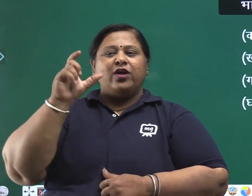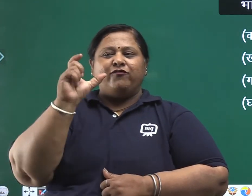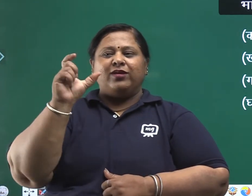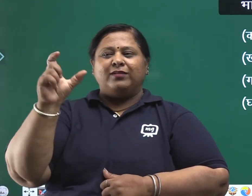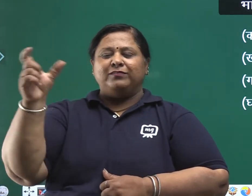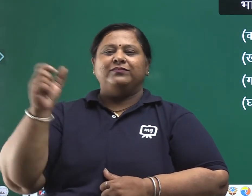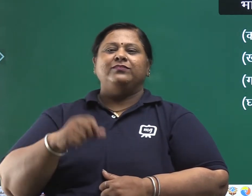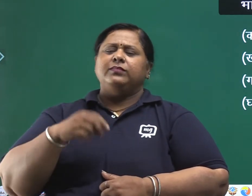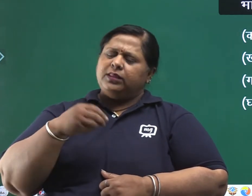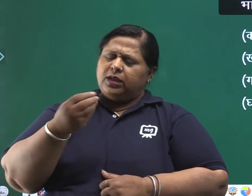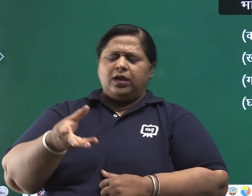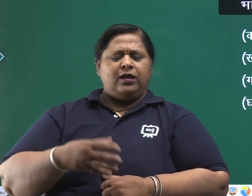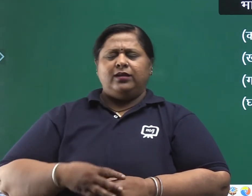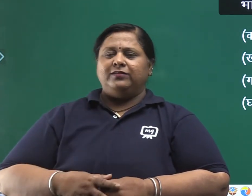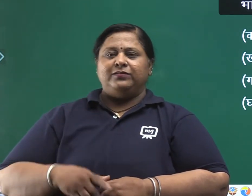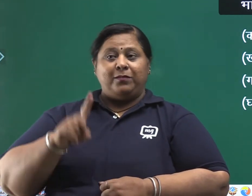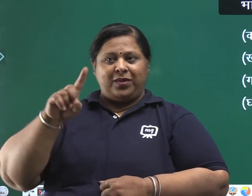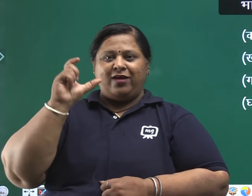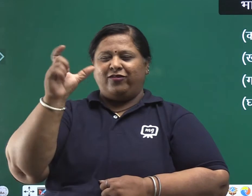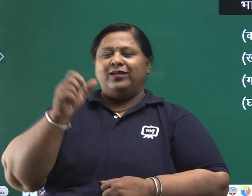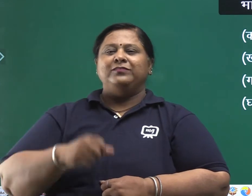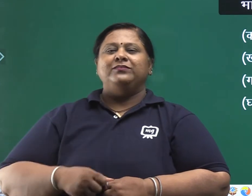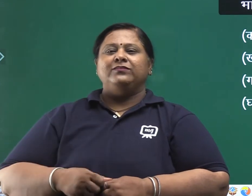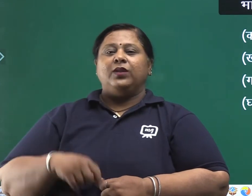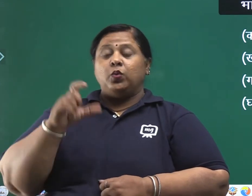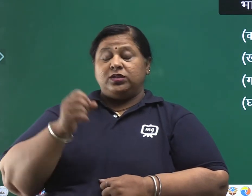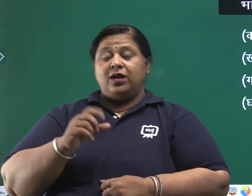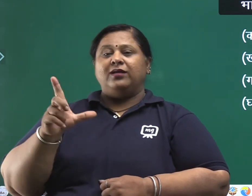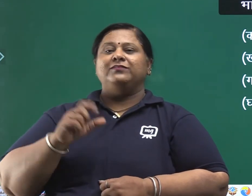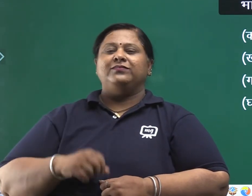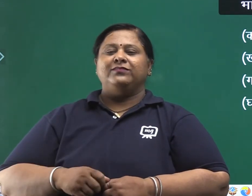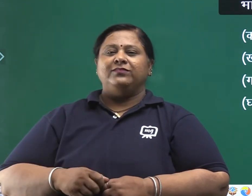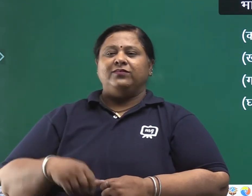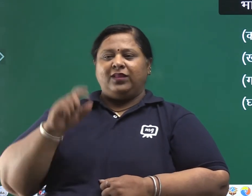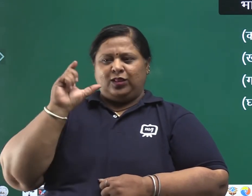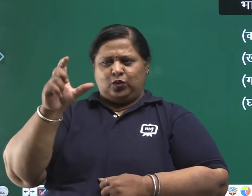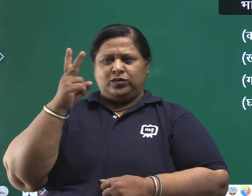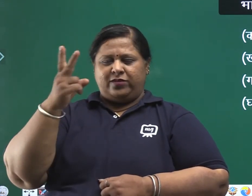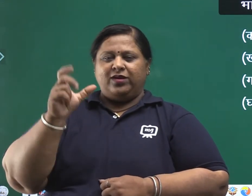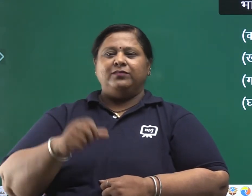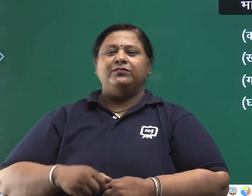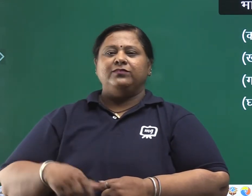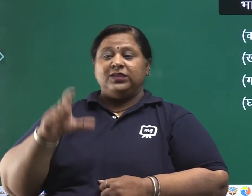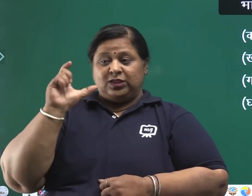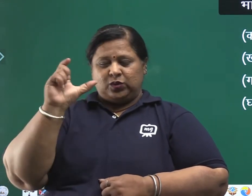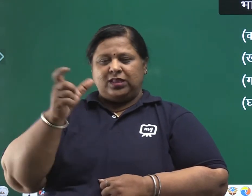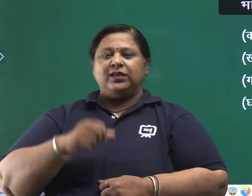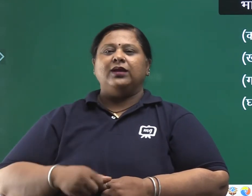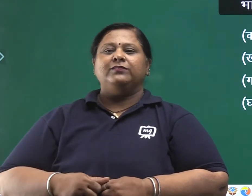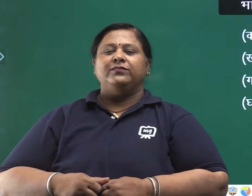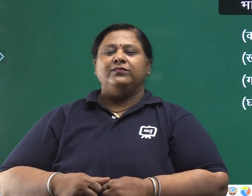विकल्प दिए गए हैं। पहला विकल्प उत्साह, दूसरा विकल्प